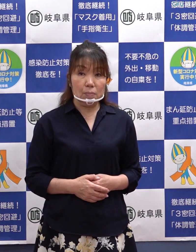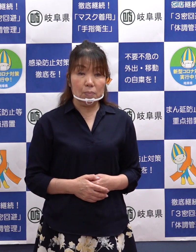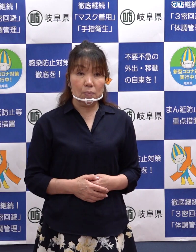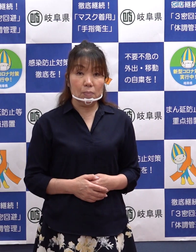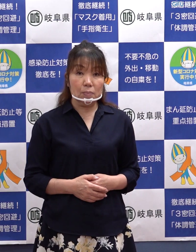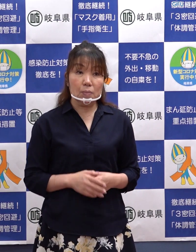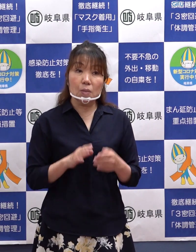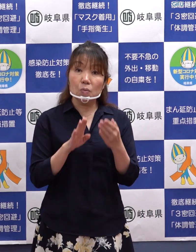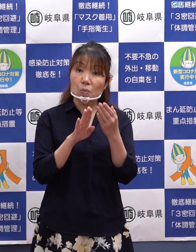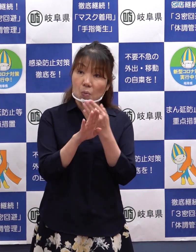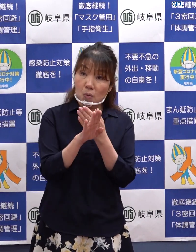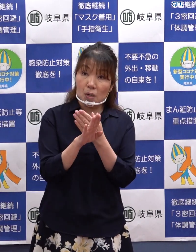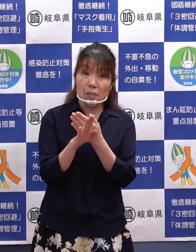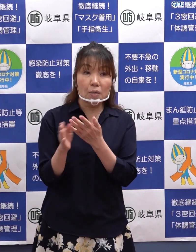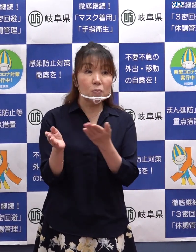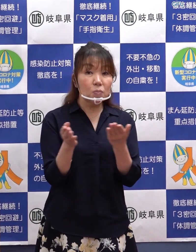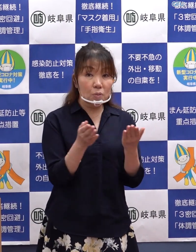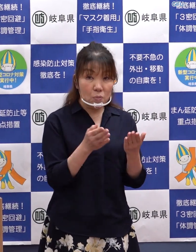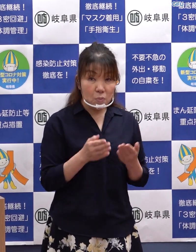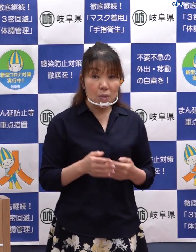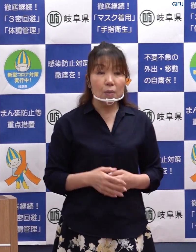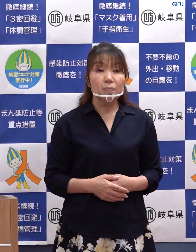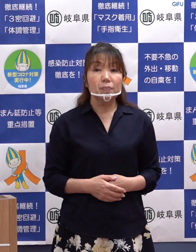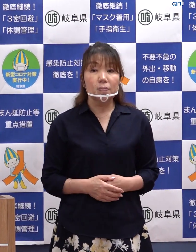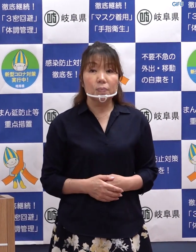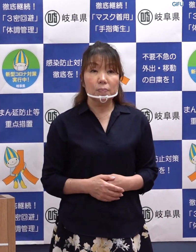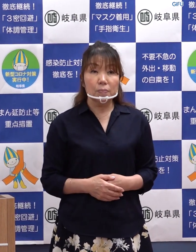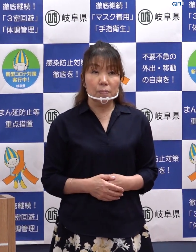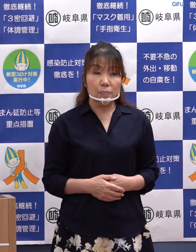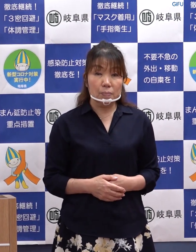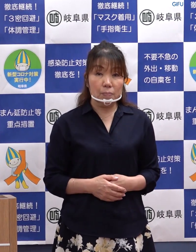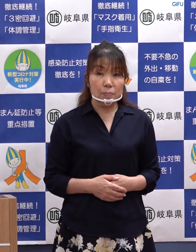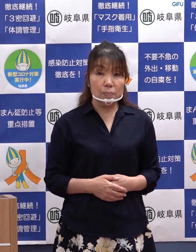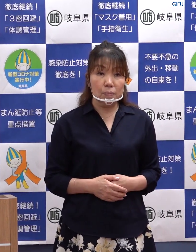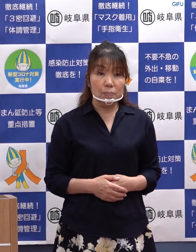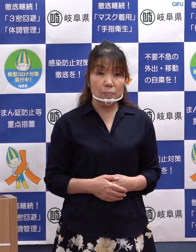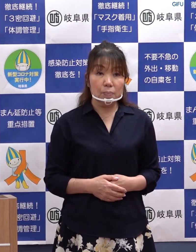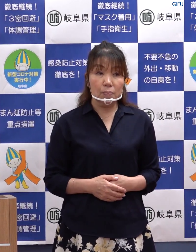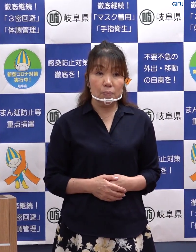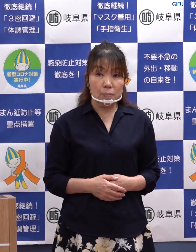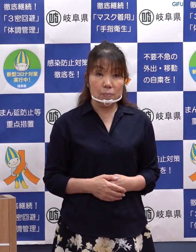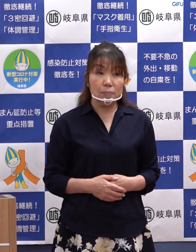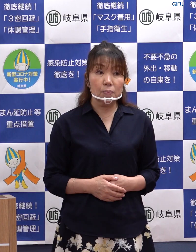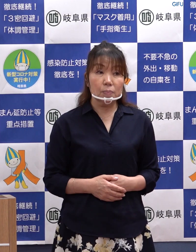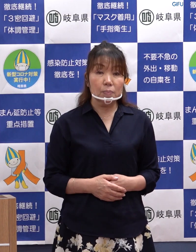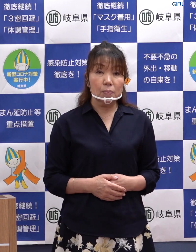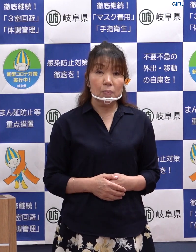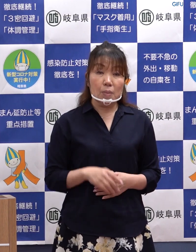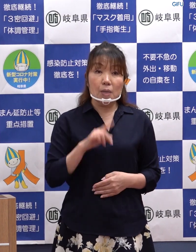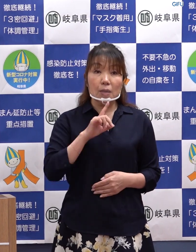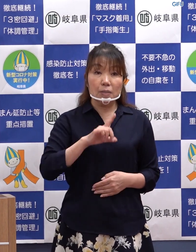その他よろしいでしょうか。よろしいですか。 はい、それ